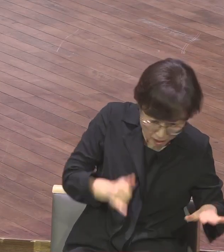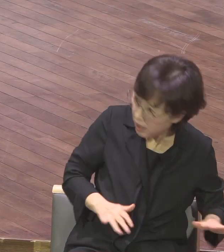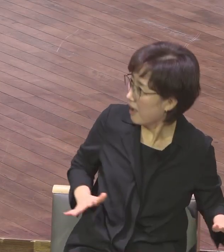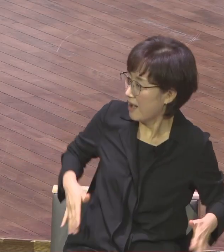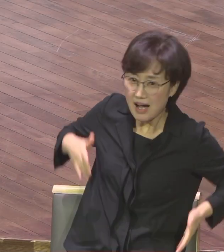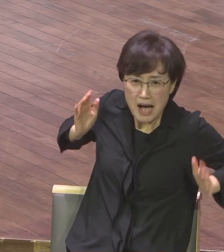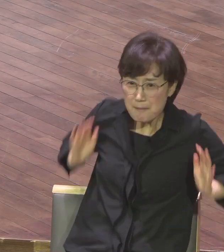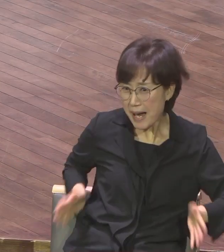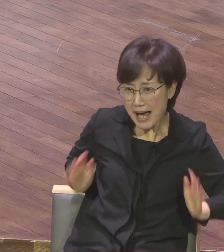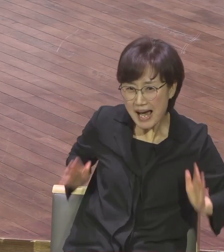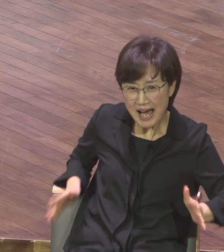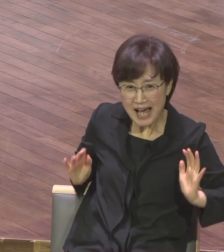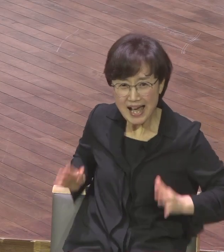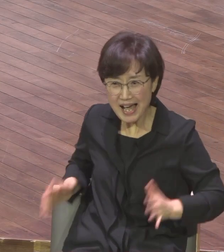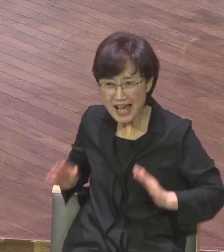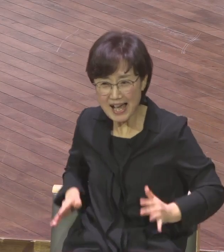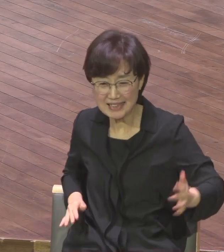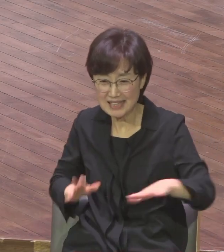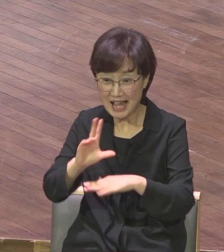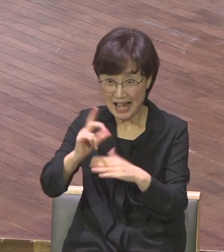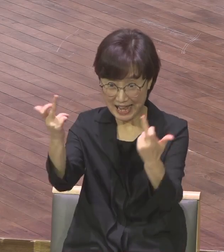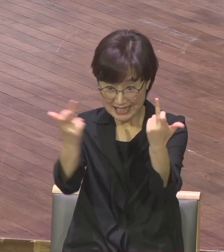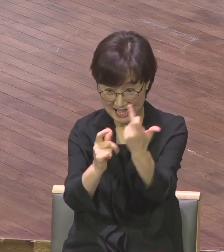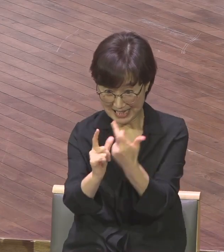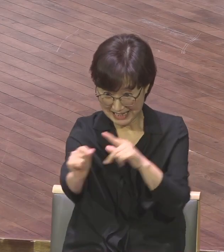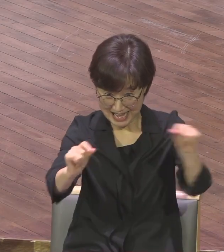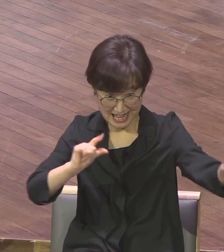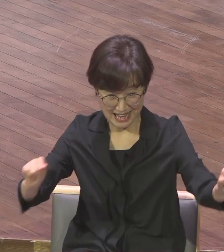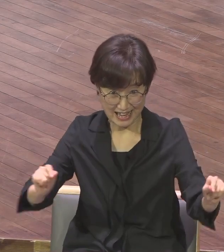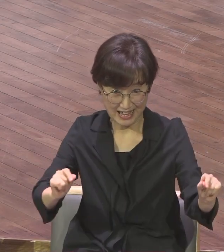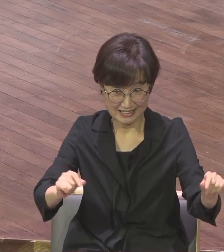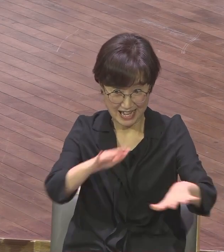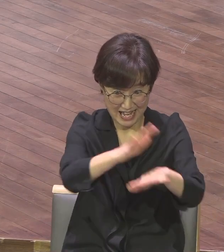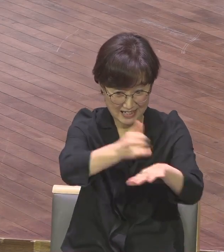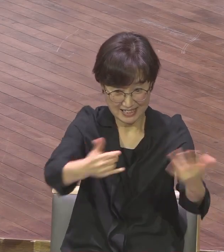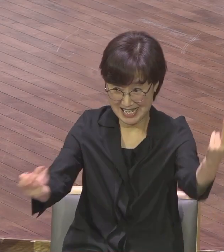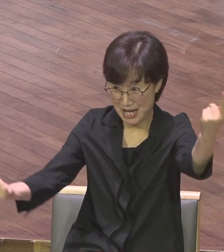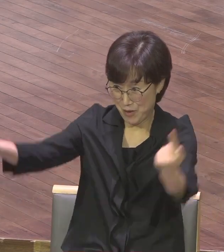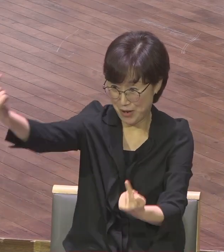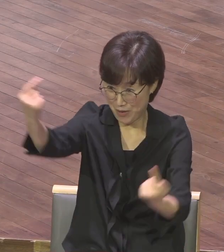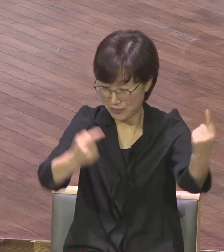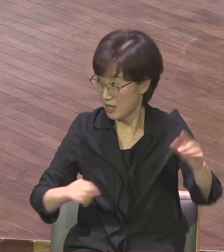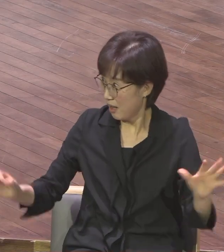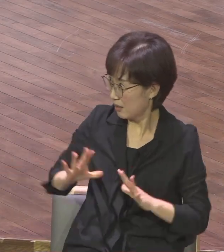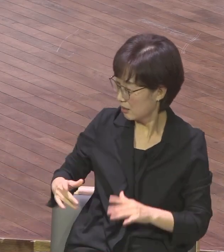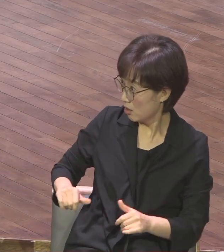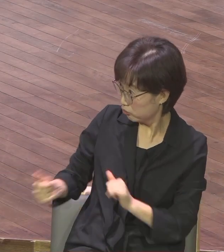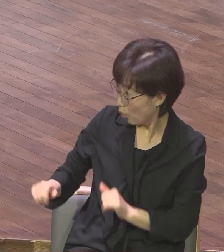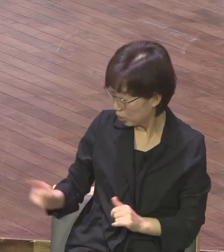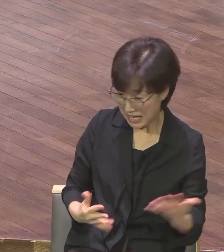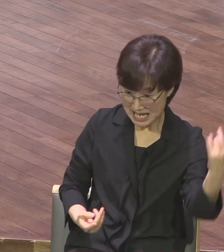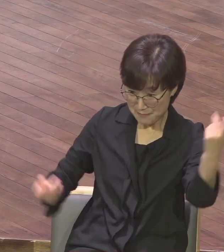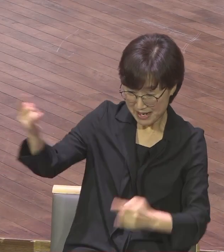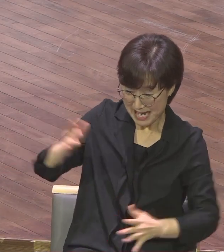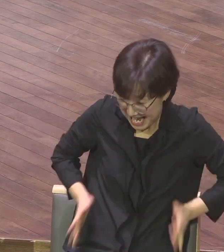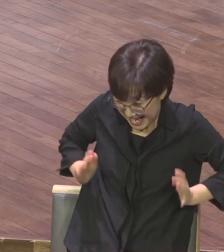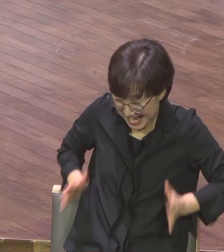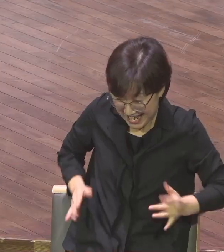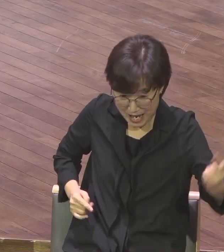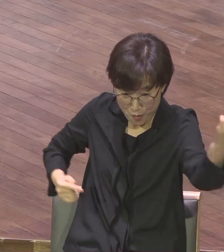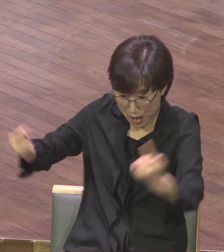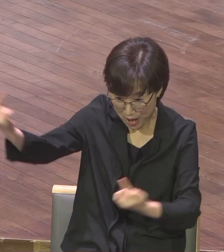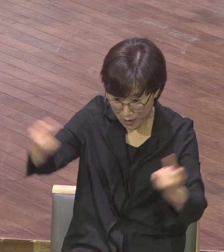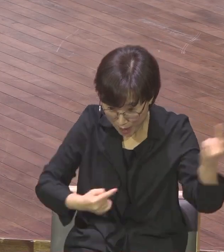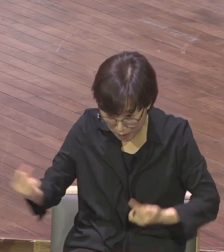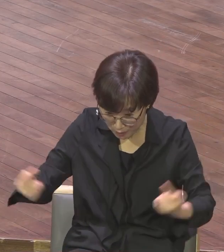살려 과음을 지르니까 그 산골 구석구석에 농사 일하던 분들이 놀래가지고 다 그냥 온 거요. 그냥